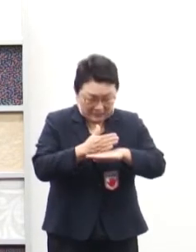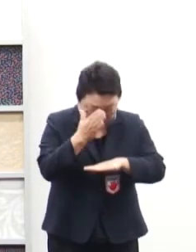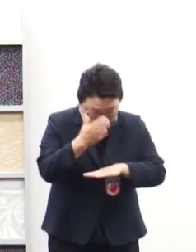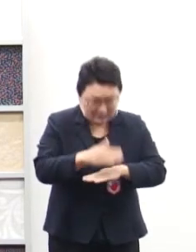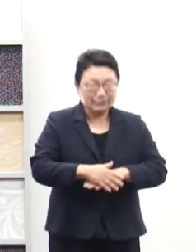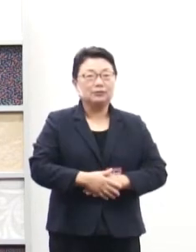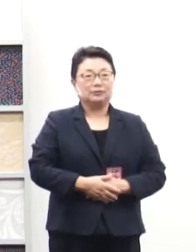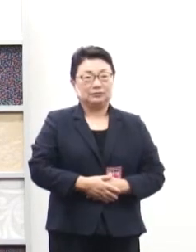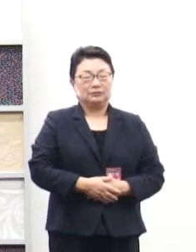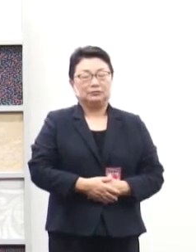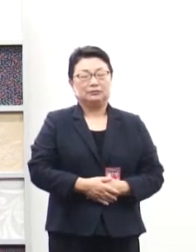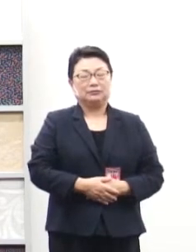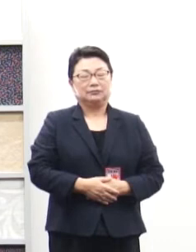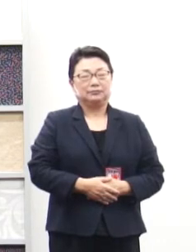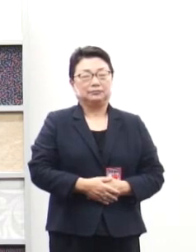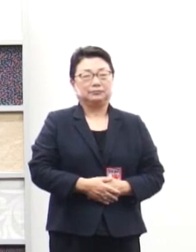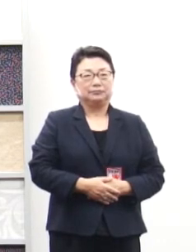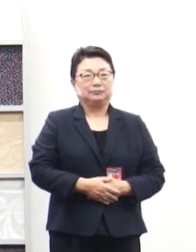げます。